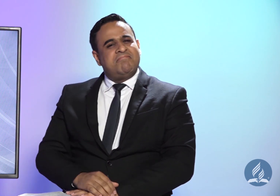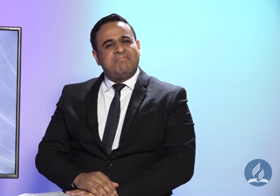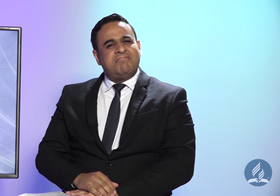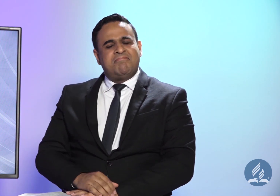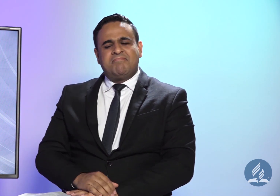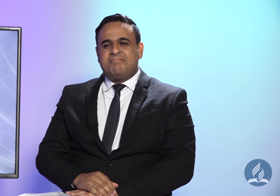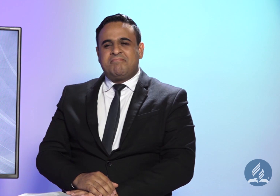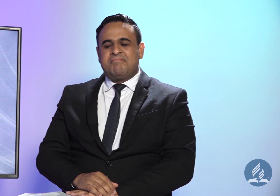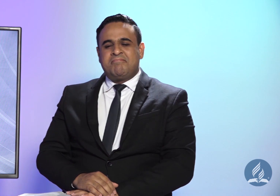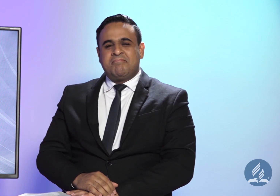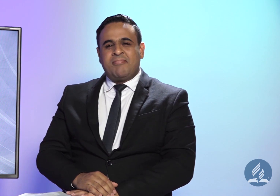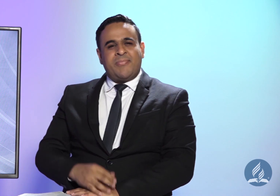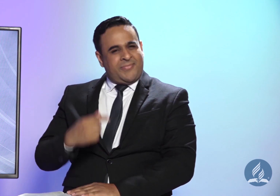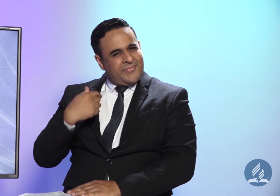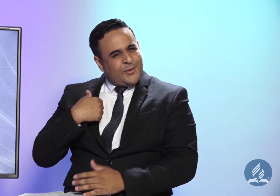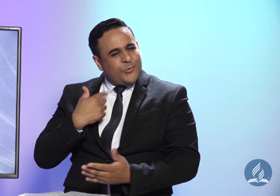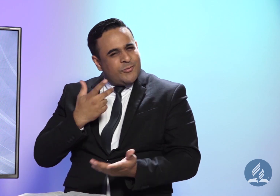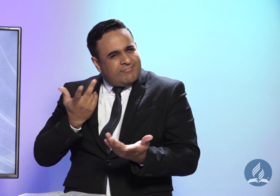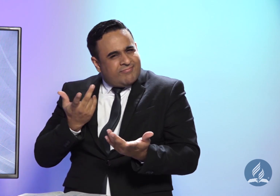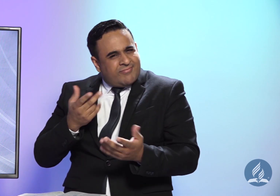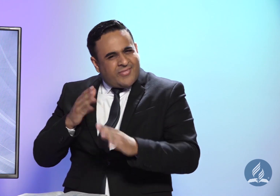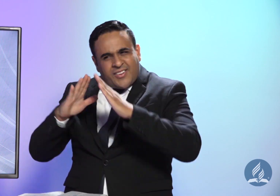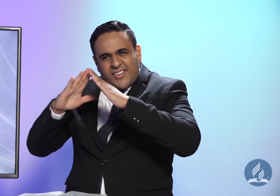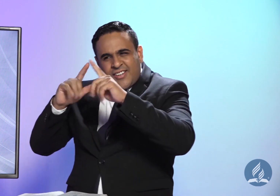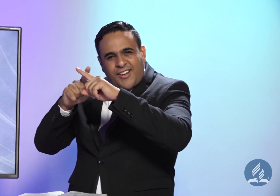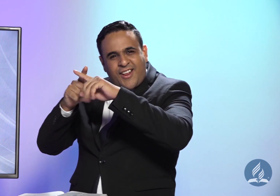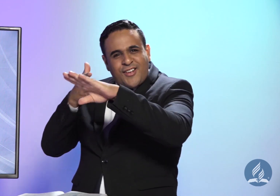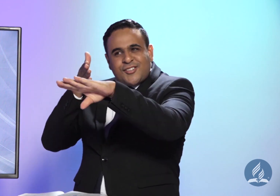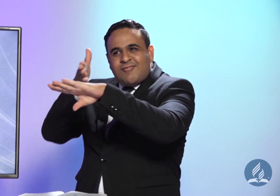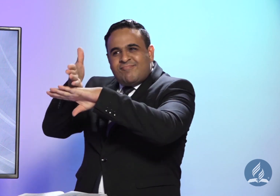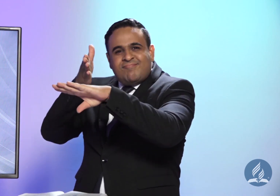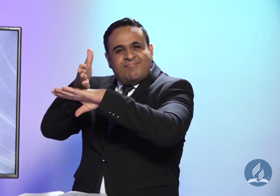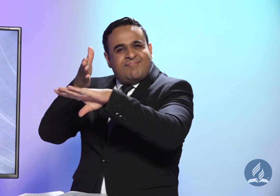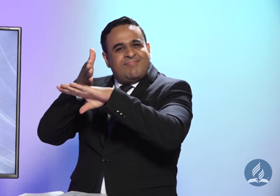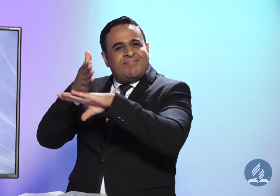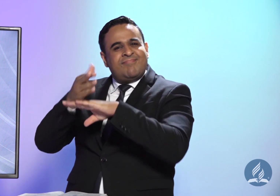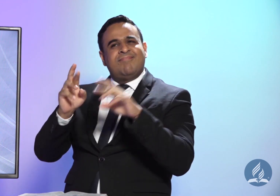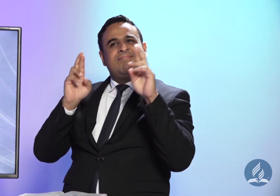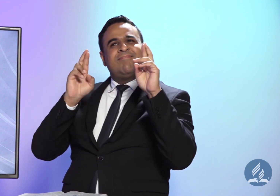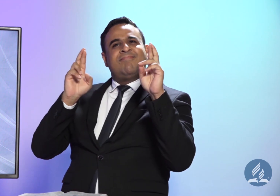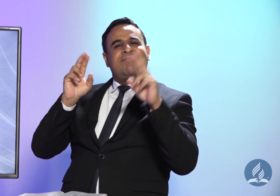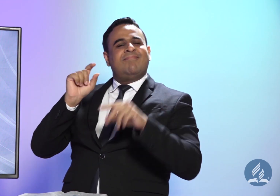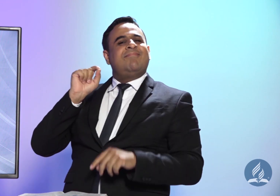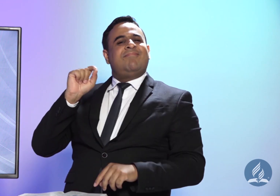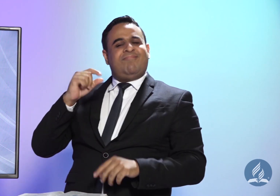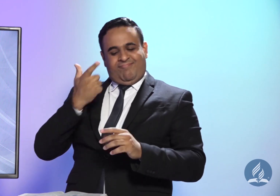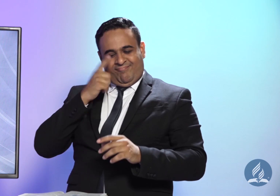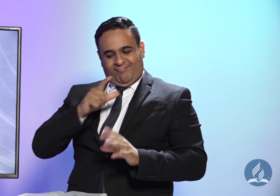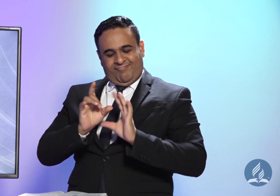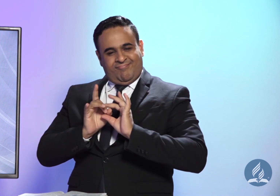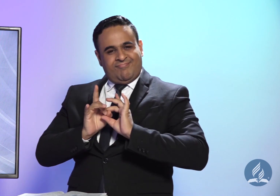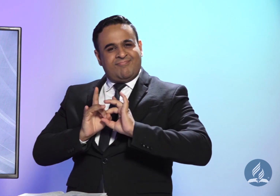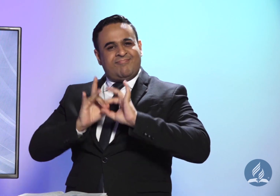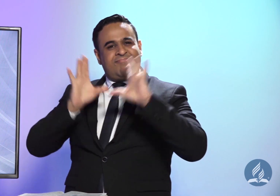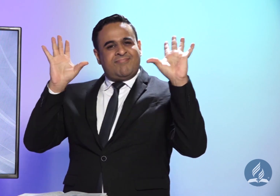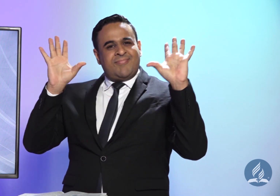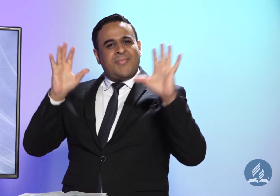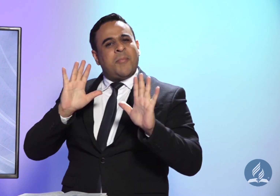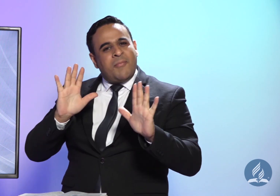especial. Foi ali que eu senti que eu fui libertado. Foi ali que eu senti que eu enxerguei a verdade. E é por isso que Deus é especial. Porque